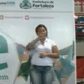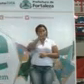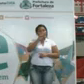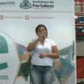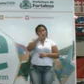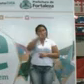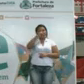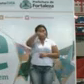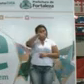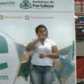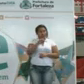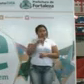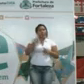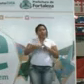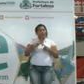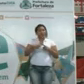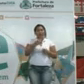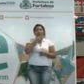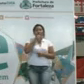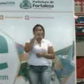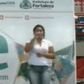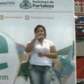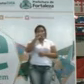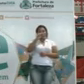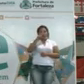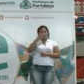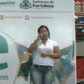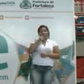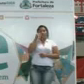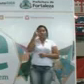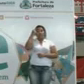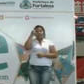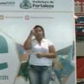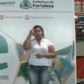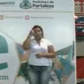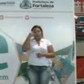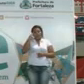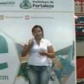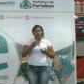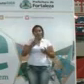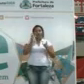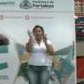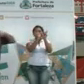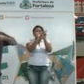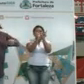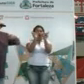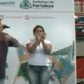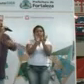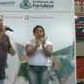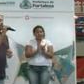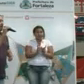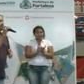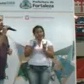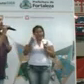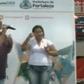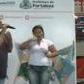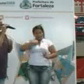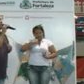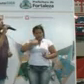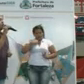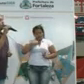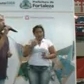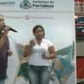Olavo Bilac tinha tanta neurose com um negócio de rima e métrica, que ele dizia: eu sou